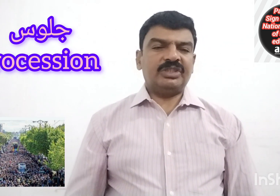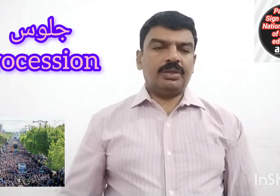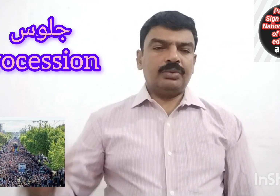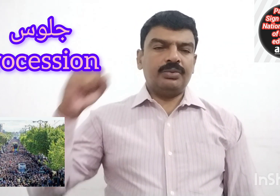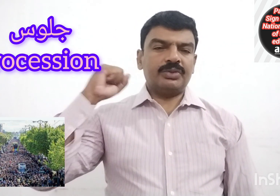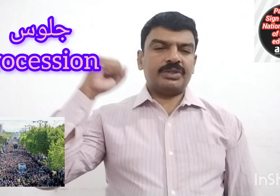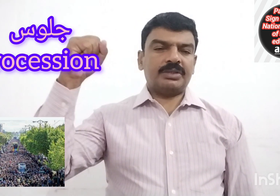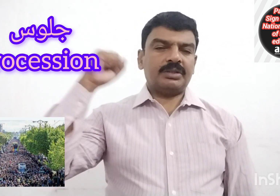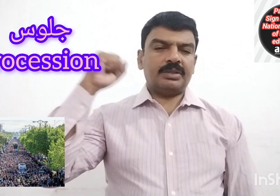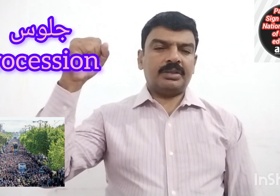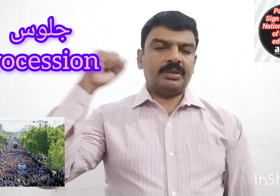जलूस।